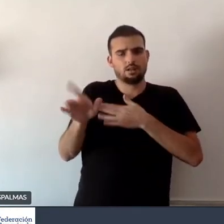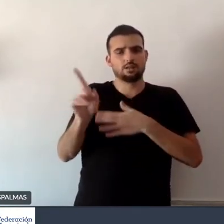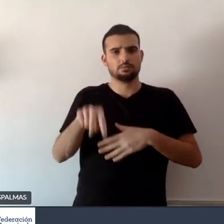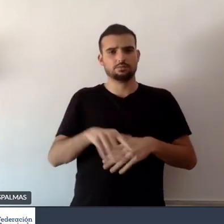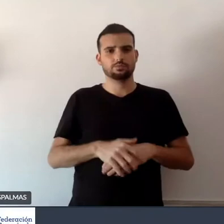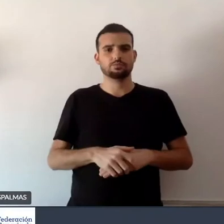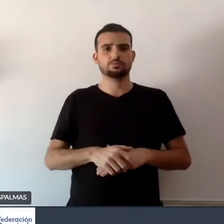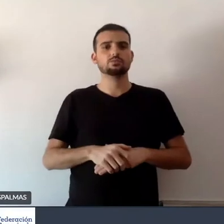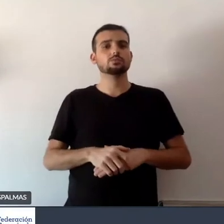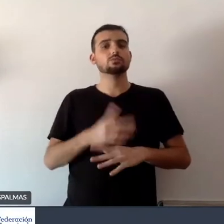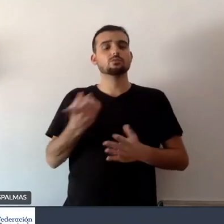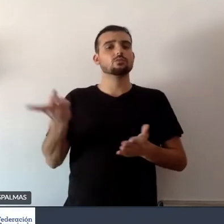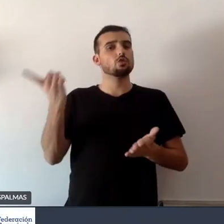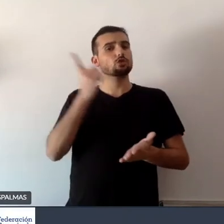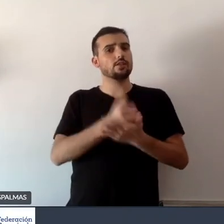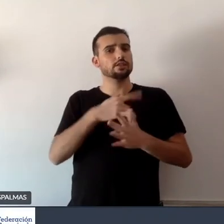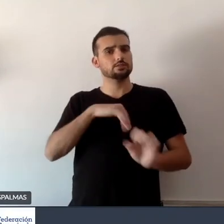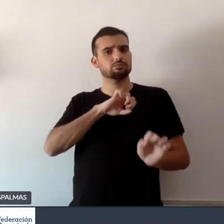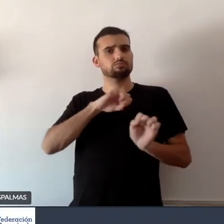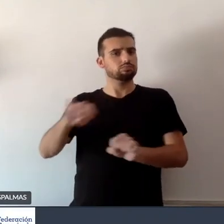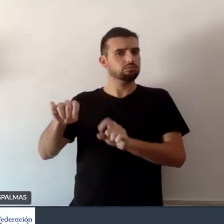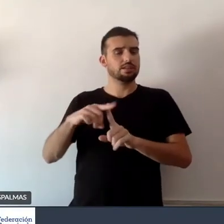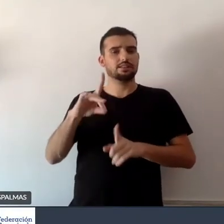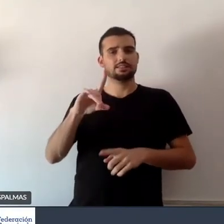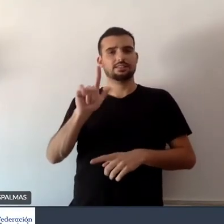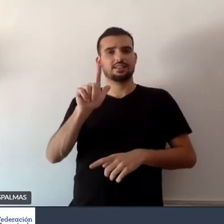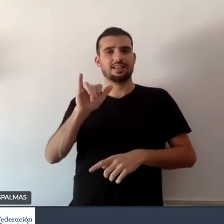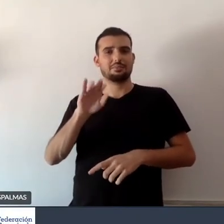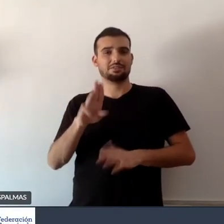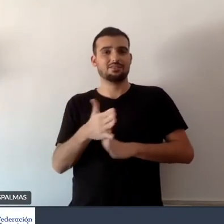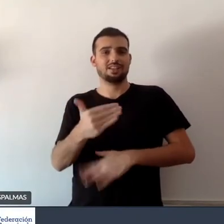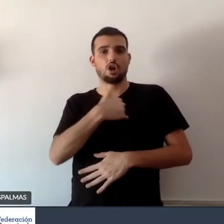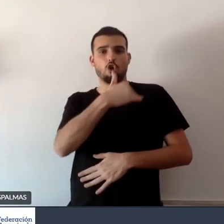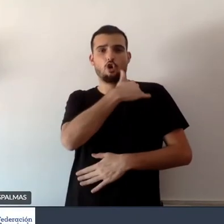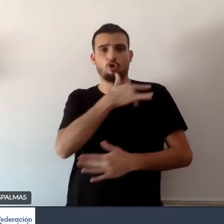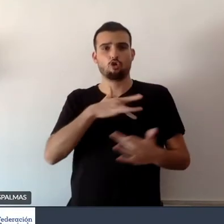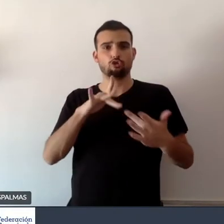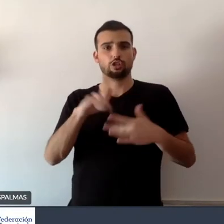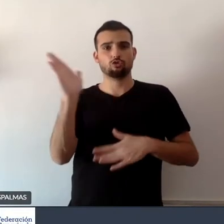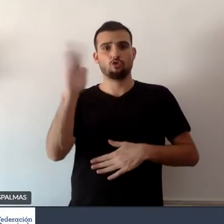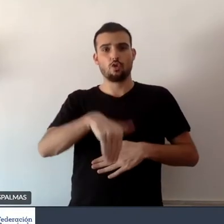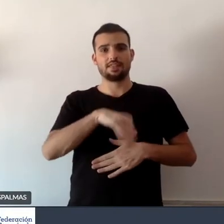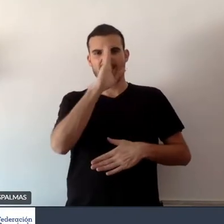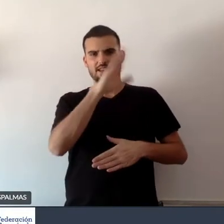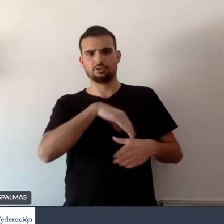De nuevo bloqueo directo lateral y aquí un slip. No llega a haber contacto y va a canasta directamente.